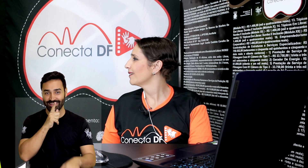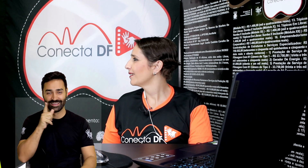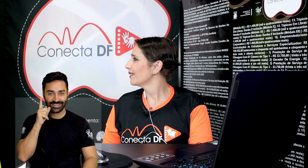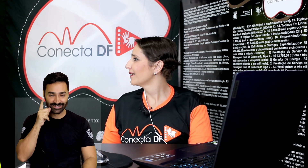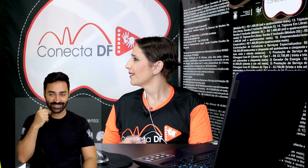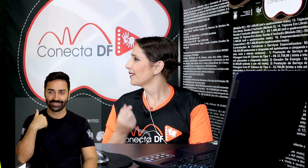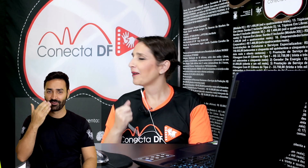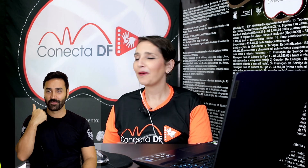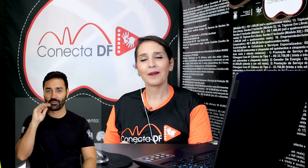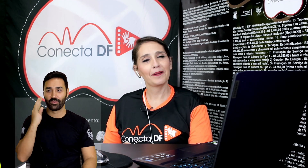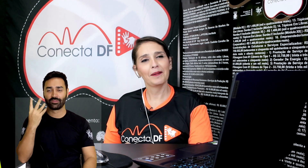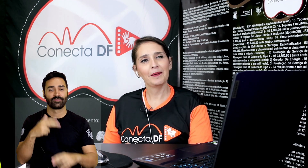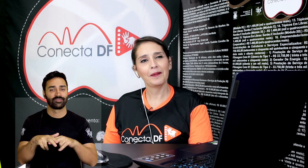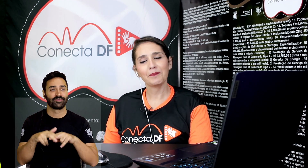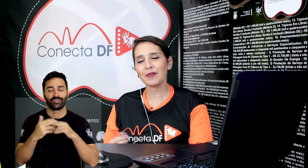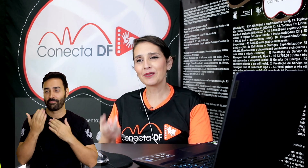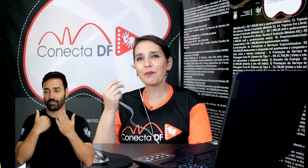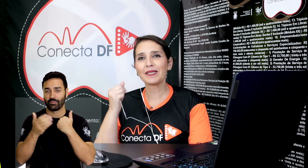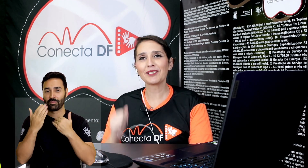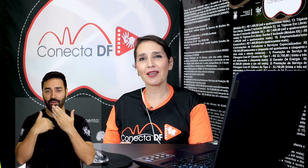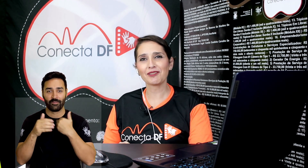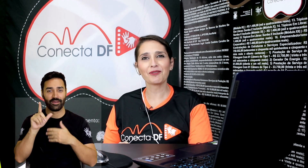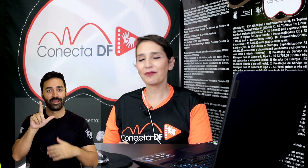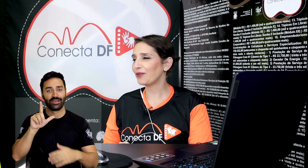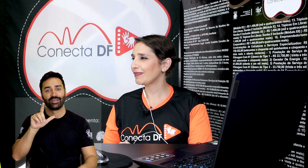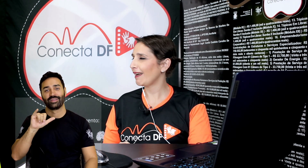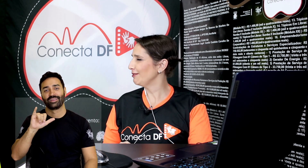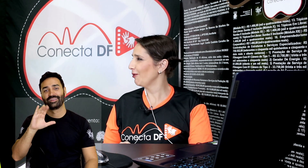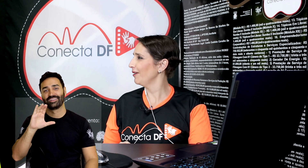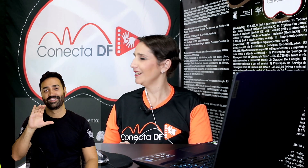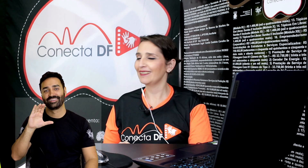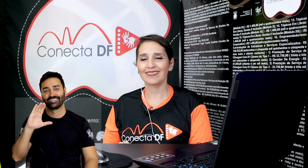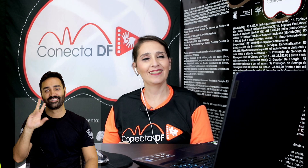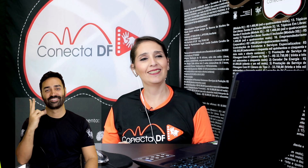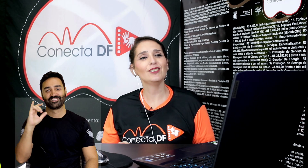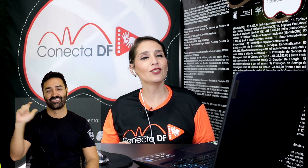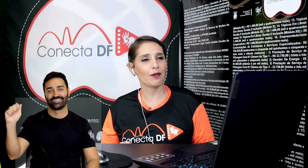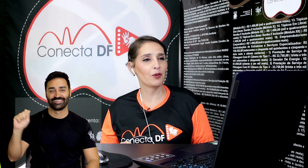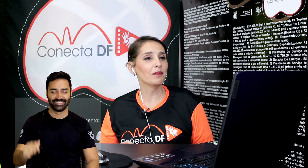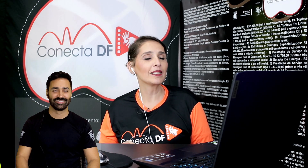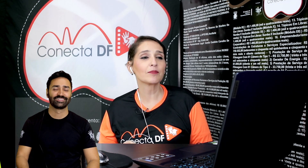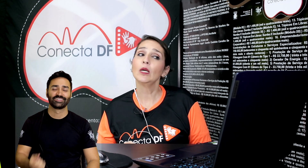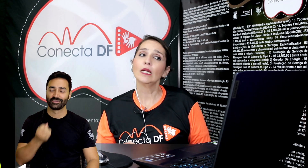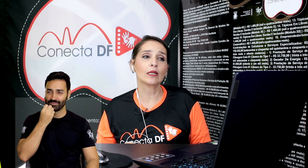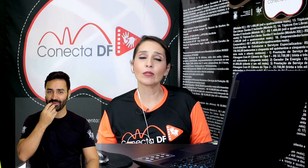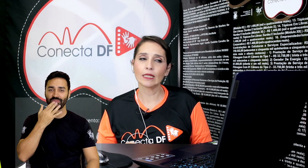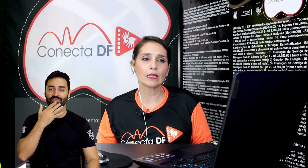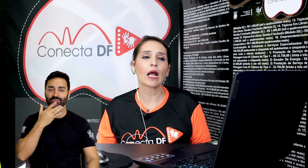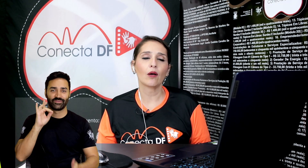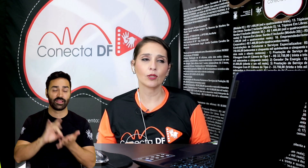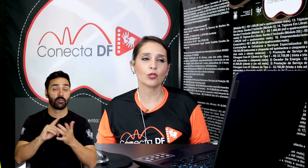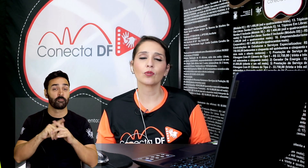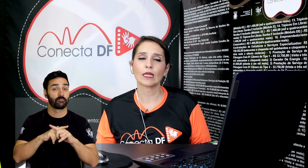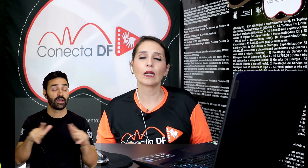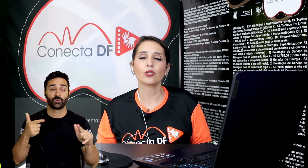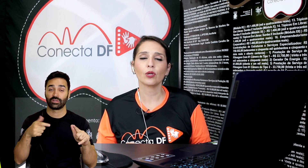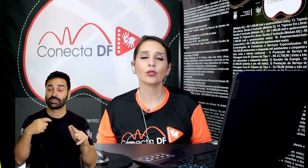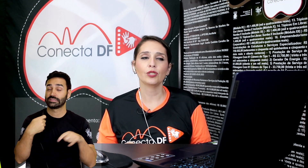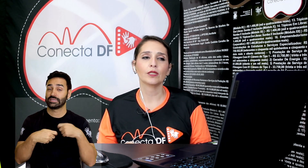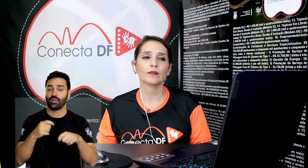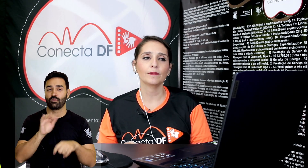de manhã, e eu aqui na lixia. Pessoa para deixar a gente com vontade, olha. Lixia é bom mesmo. Não tem sinal, a gente